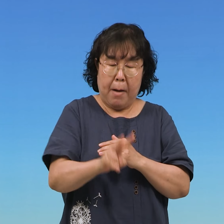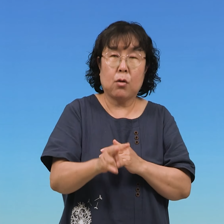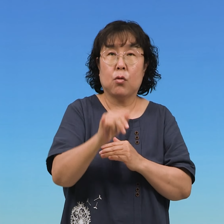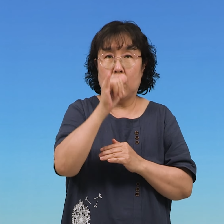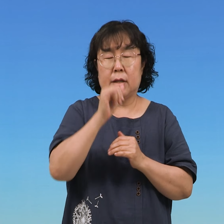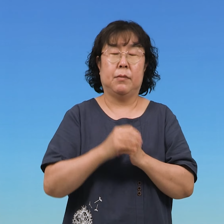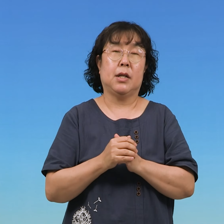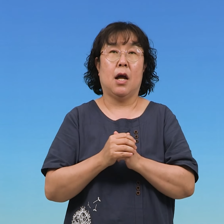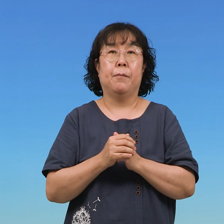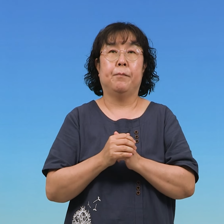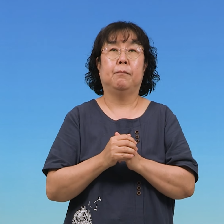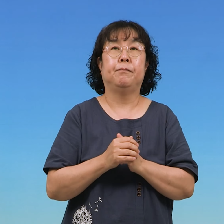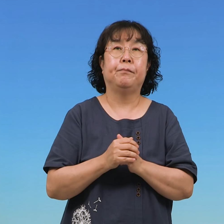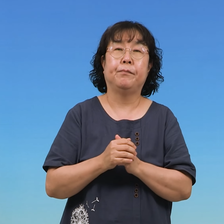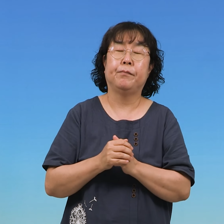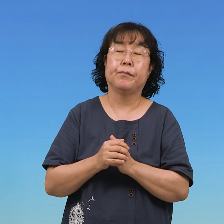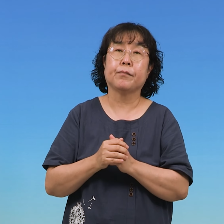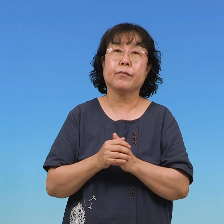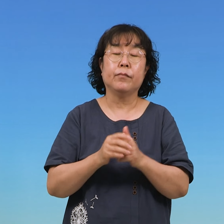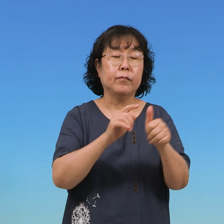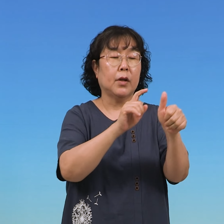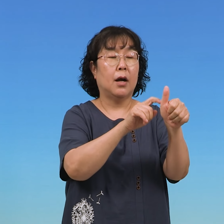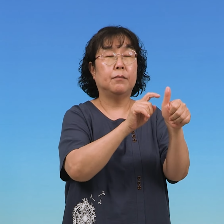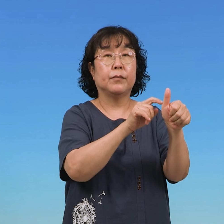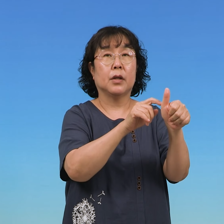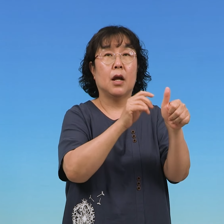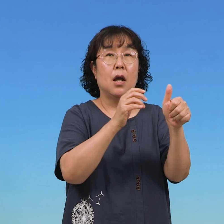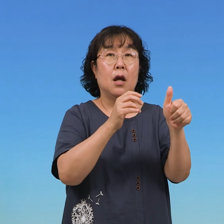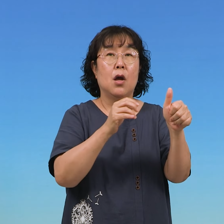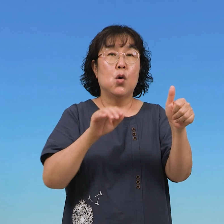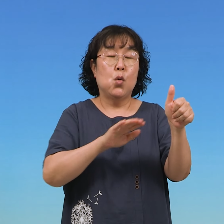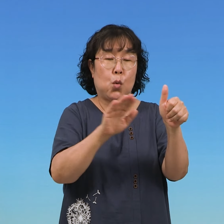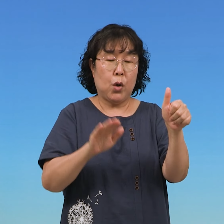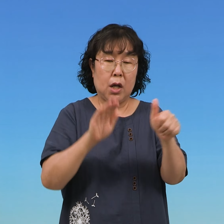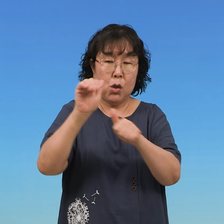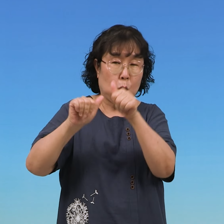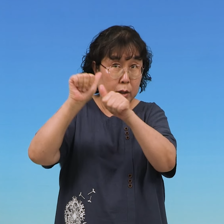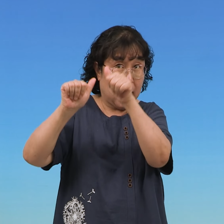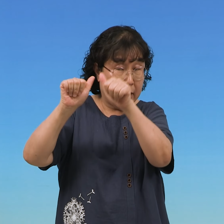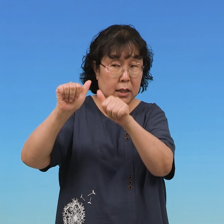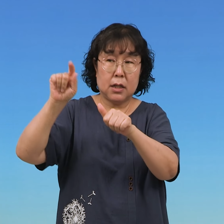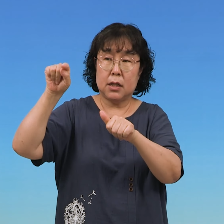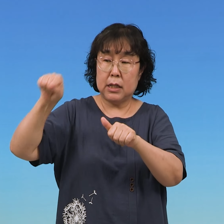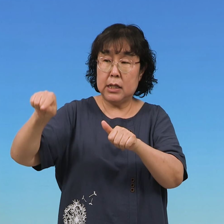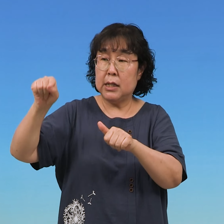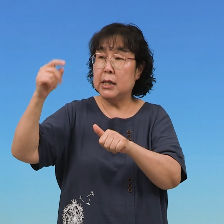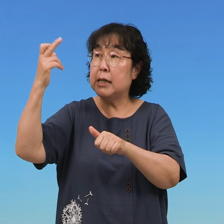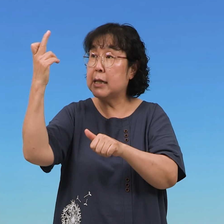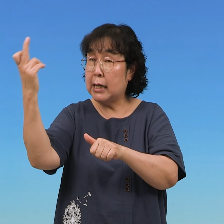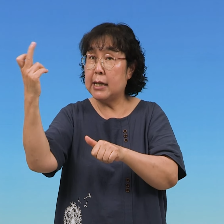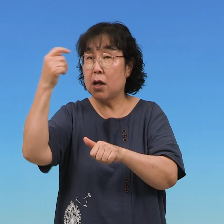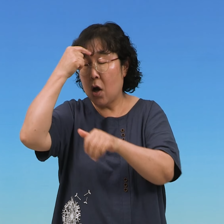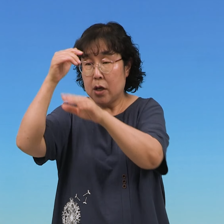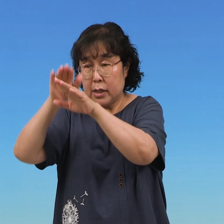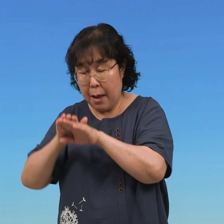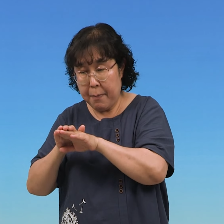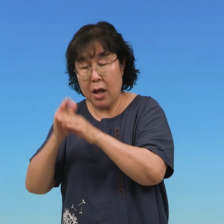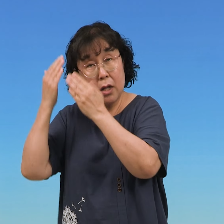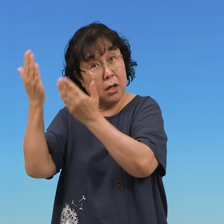주여 내가 보니 당신은 선지자로소이다. 그리고 바로 그 다음 20절에서 우리 조상들은 이 산에서